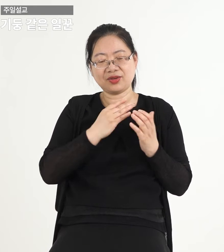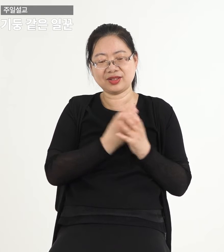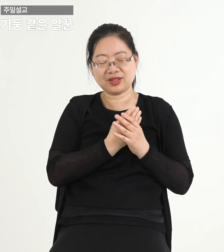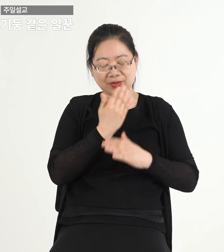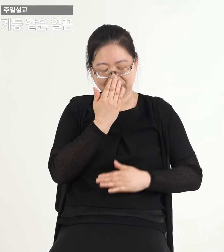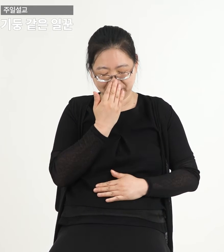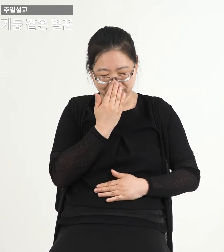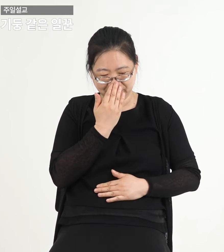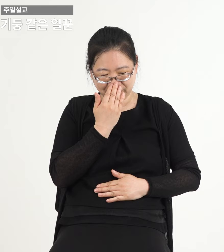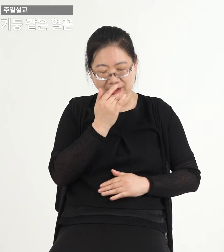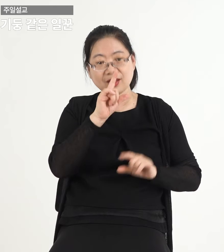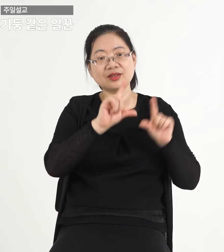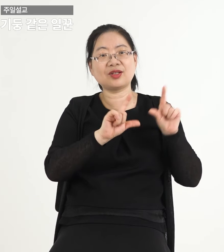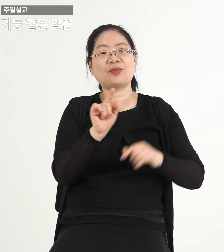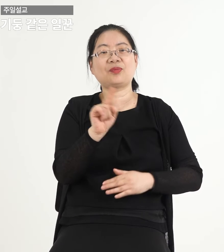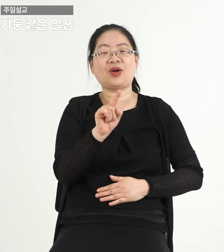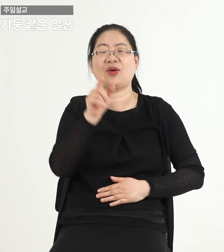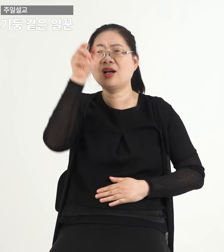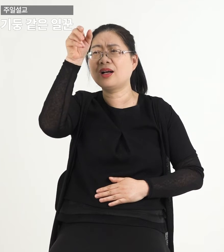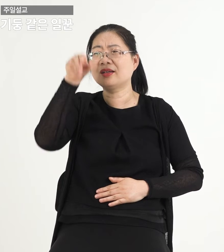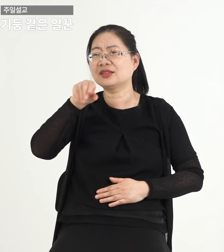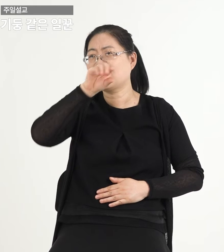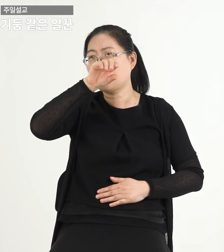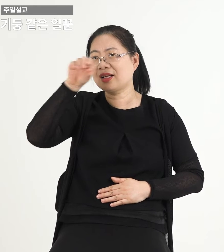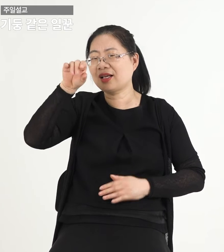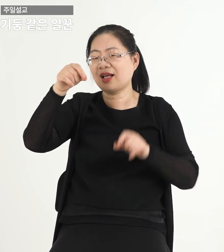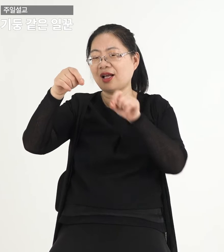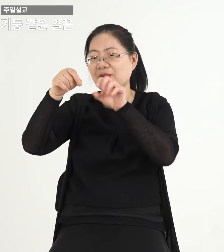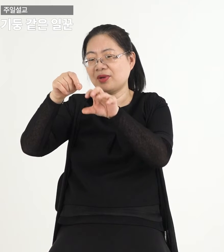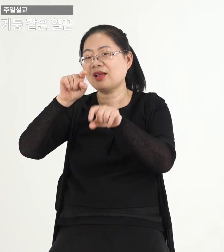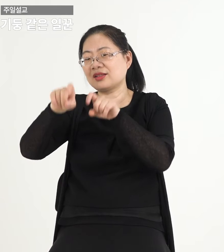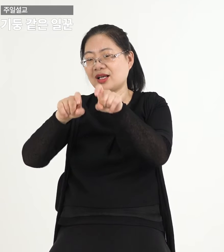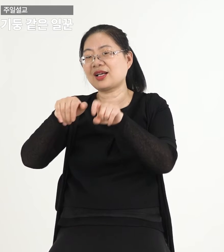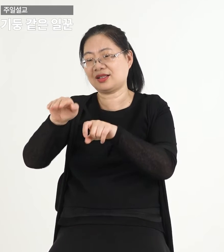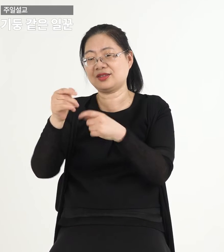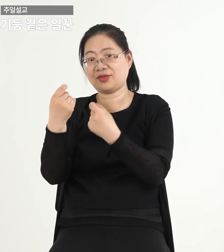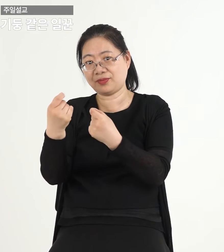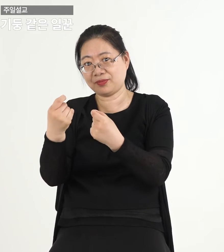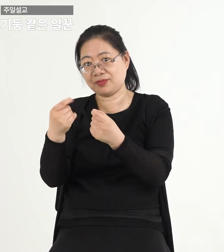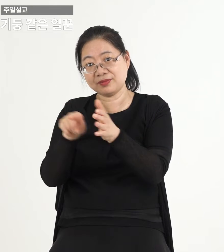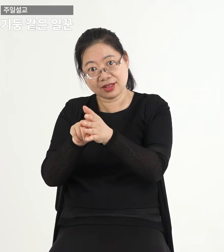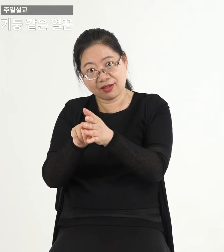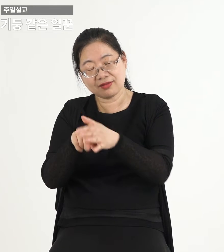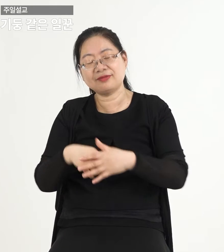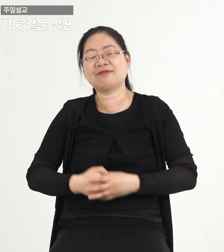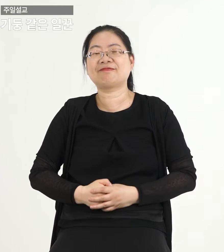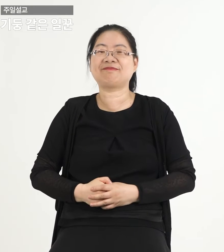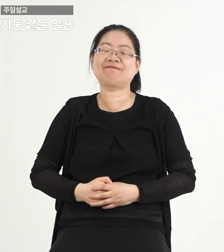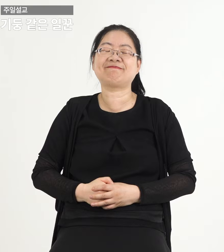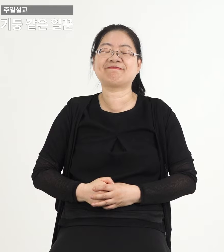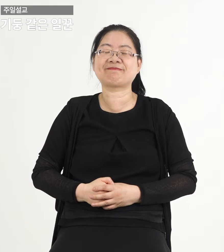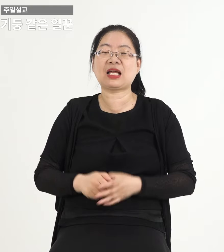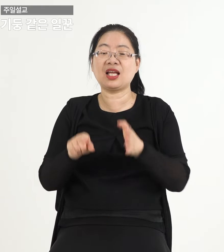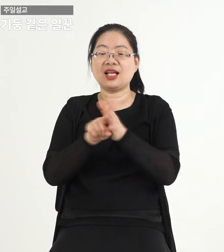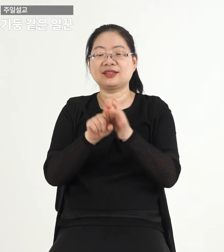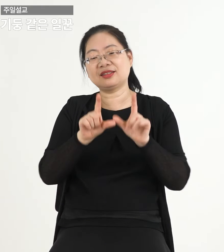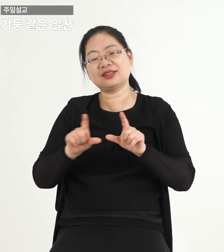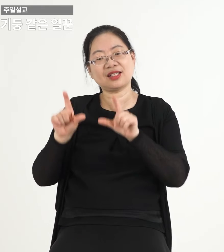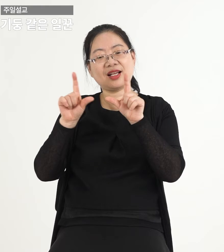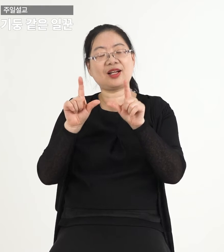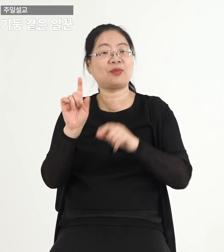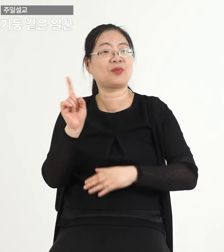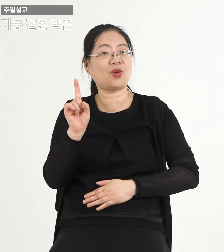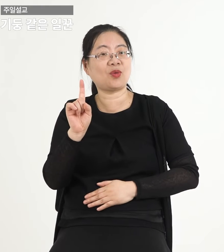겸손한 태도가 십자가 앞에 나가는 겁니다. 믿습니까? 그러니까 신앙생활이라는